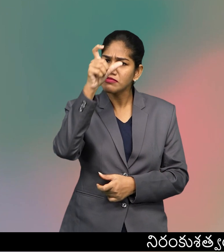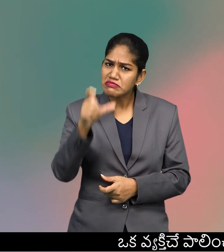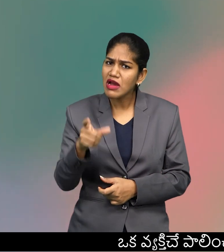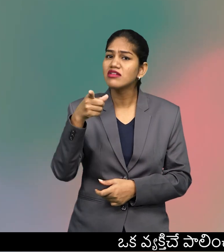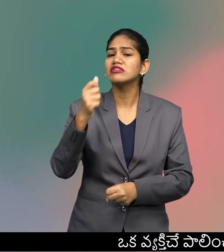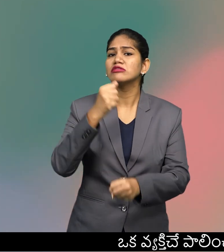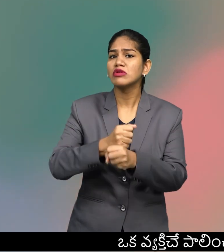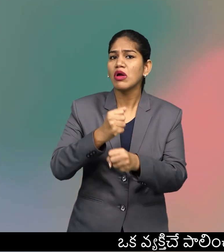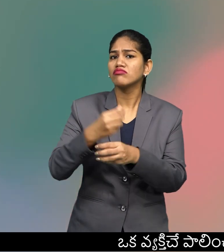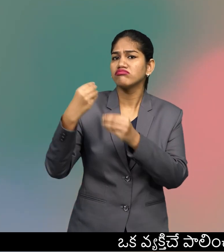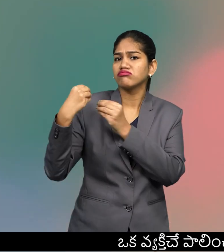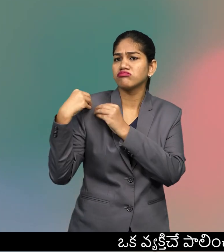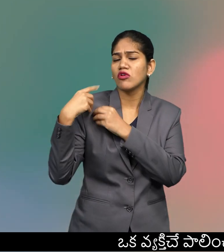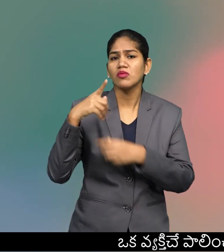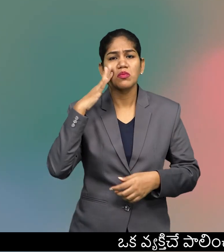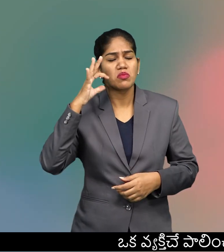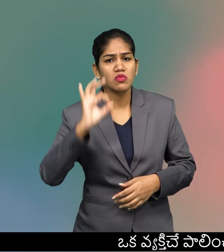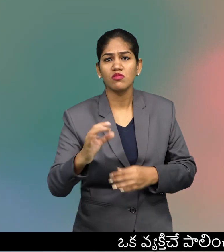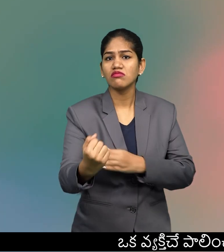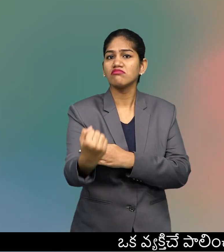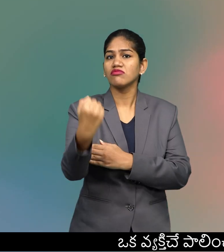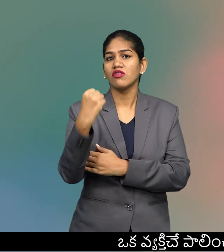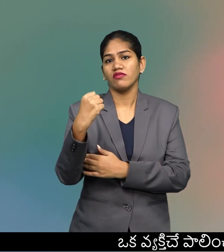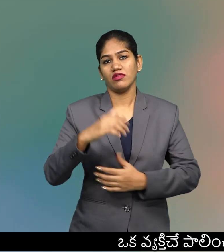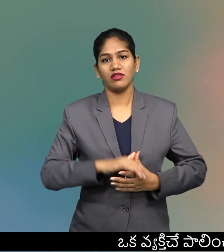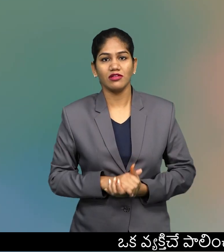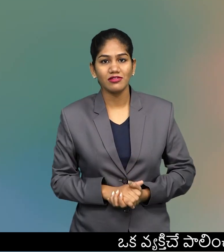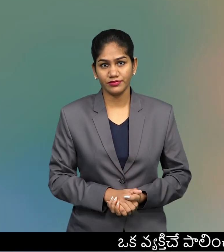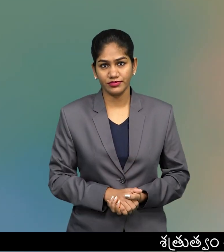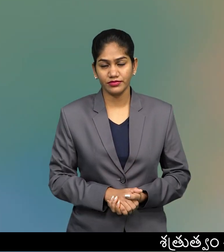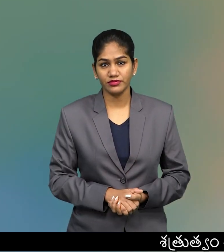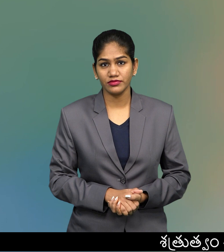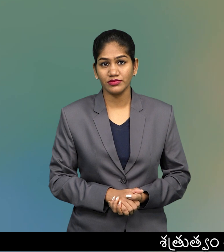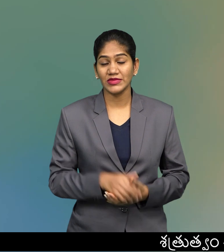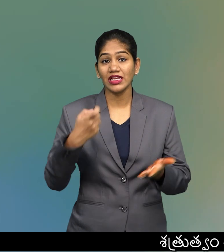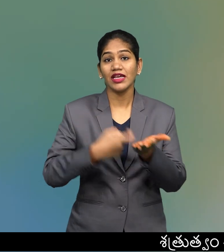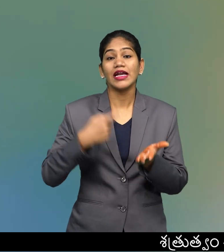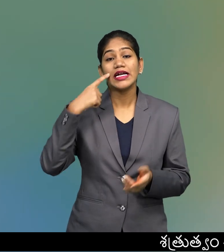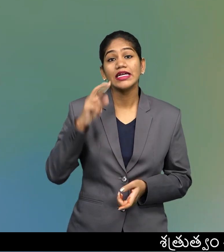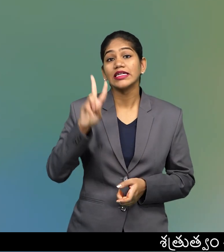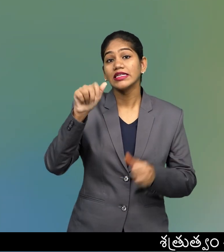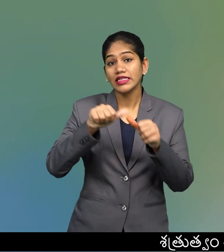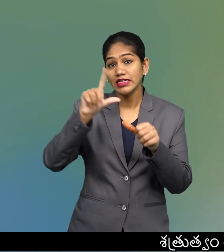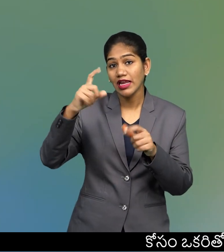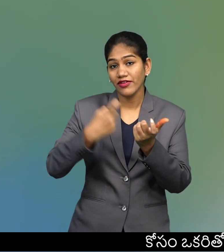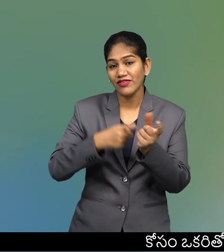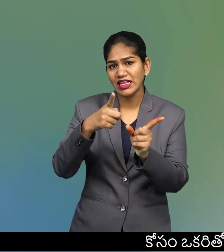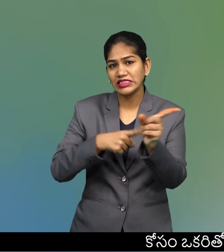ఒక వ్యక్తిచే పాలించబడే రాష్ట్రం లేదా సమాజం. శత్రుత్వం, ప్రజలు ఒకే విషయం కోసం